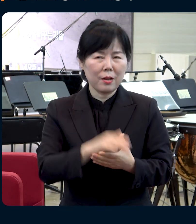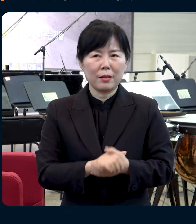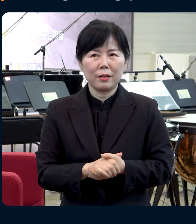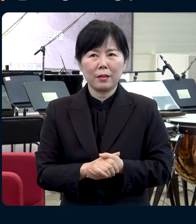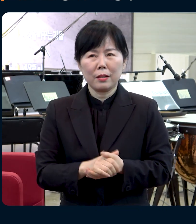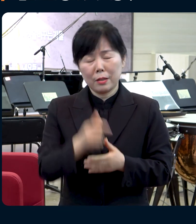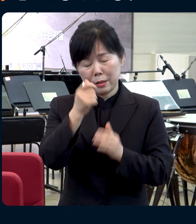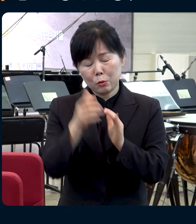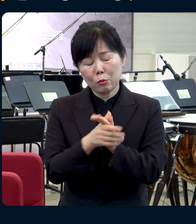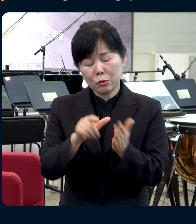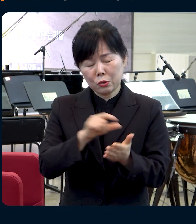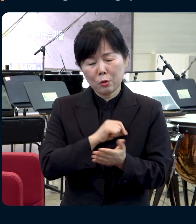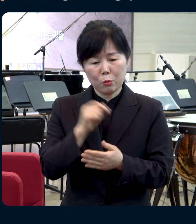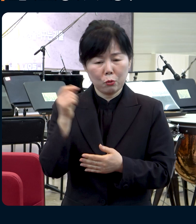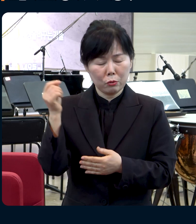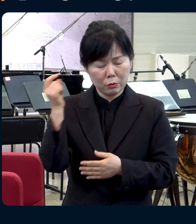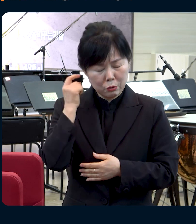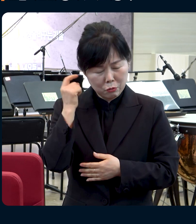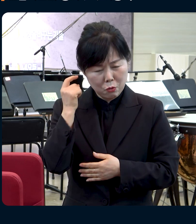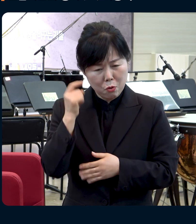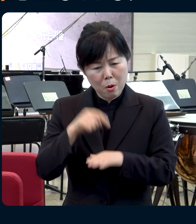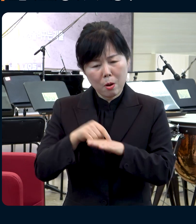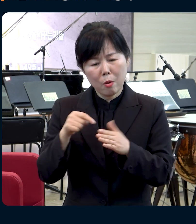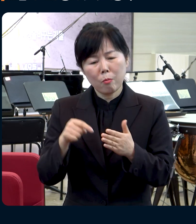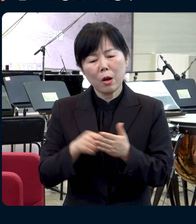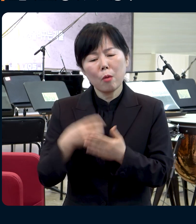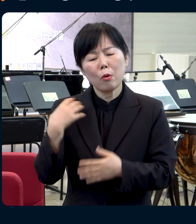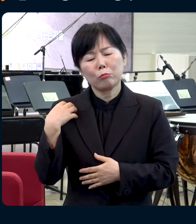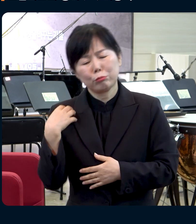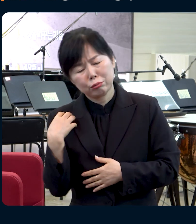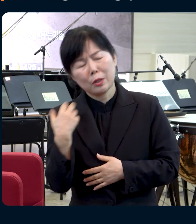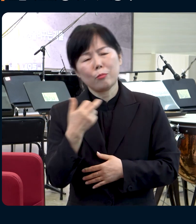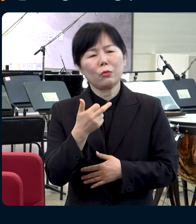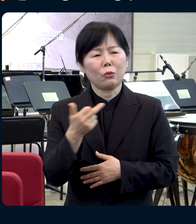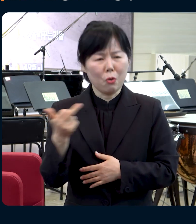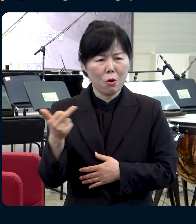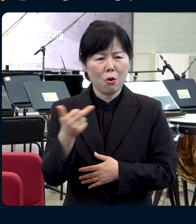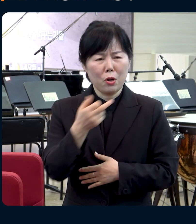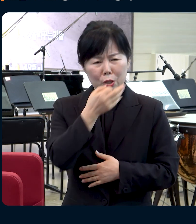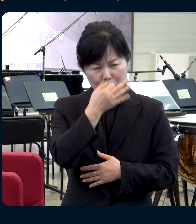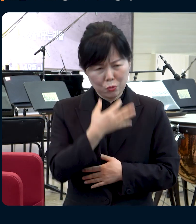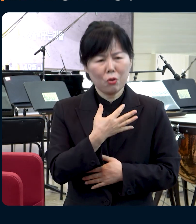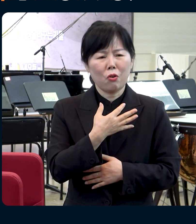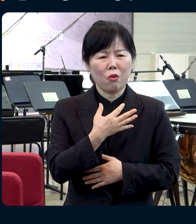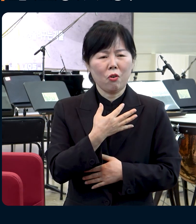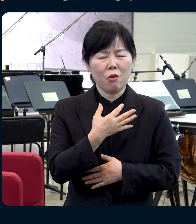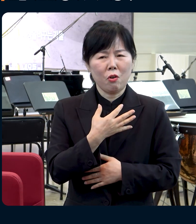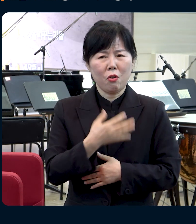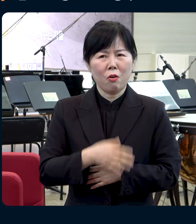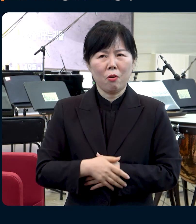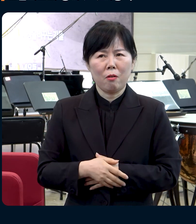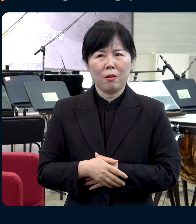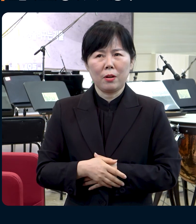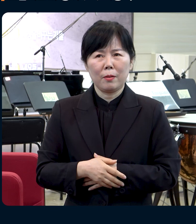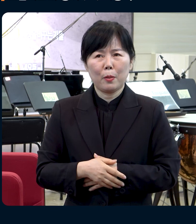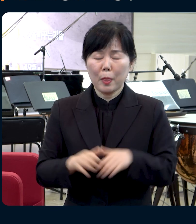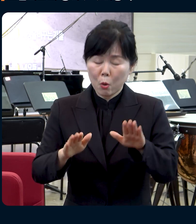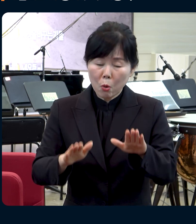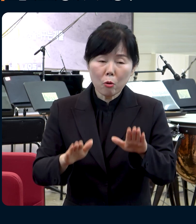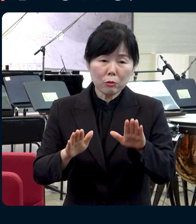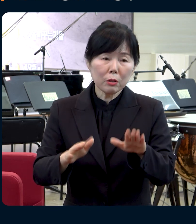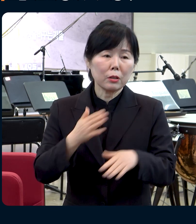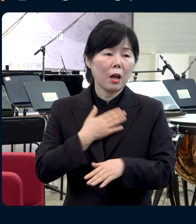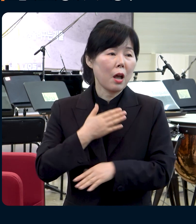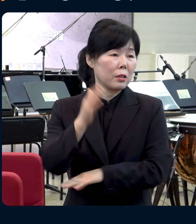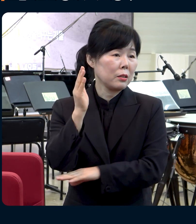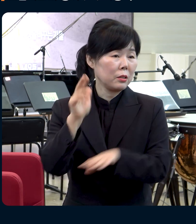기도 제목을 들으면서 제 마음 가운데 얼마나 마음이 부담이 되고 얼마나 힘든지 모르겠습니다. 근데 여러분, 오늘 말씀을 전하고 있는